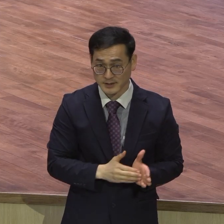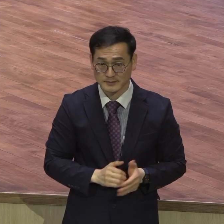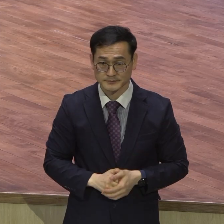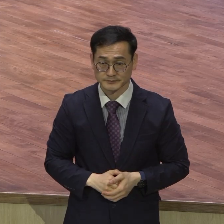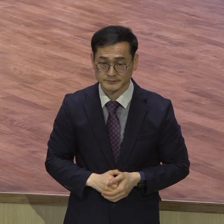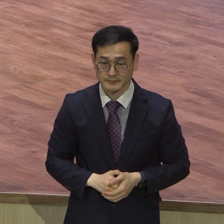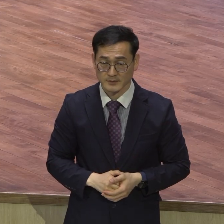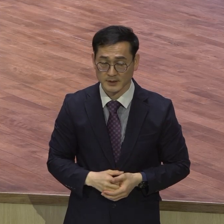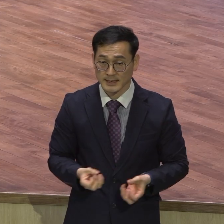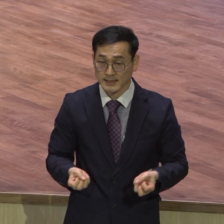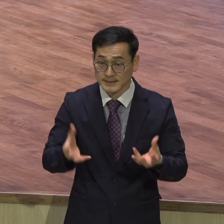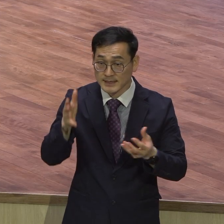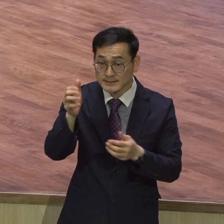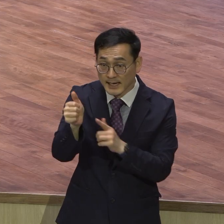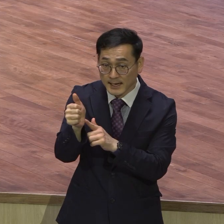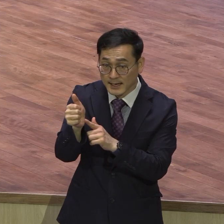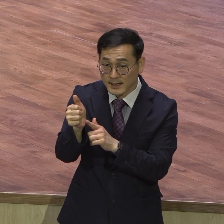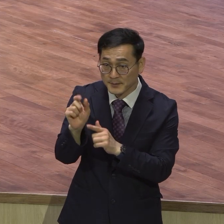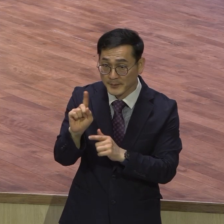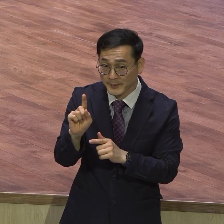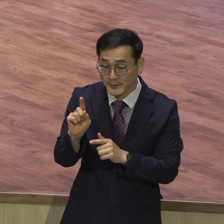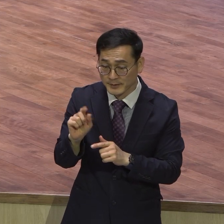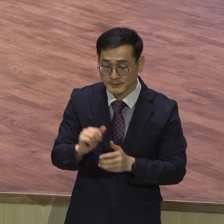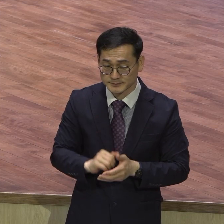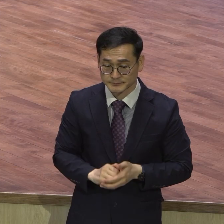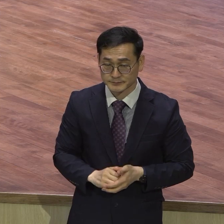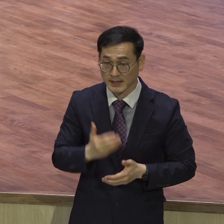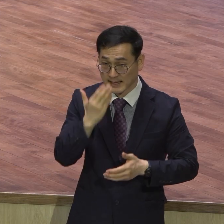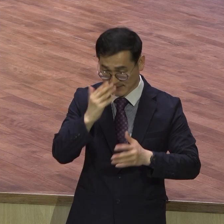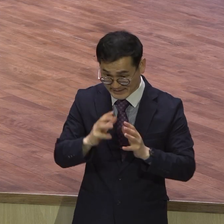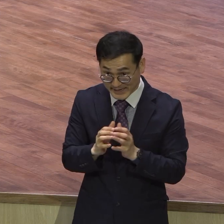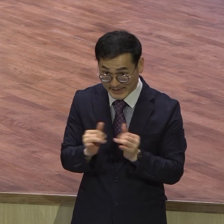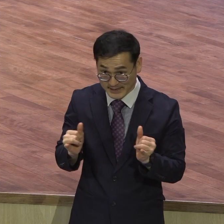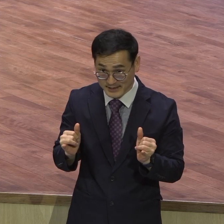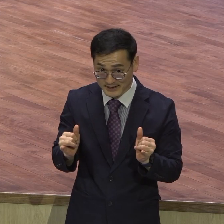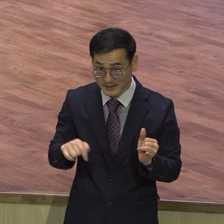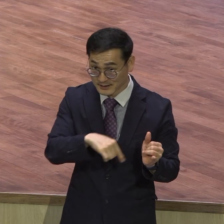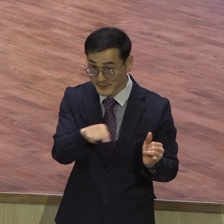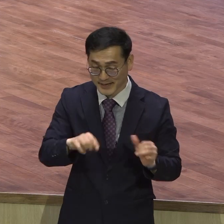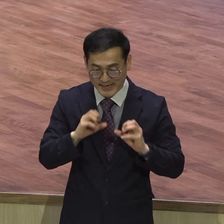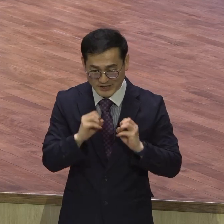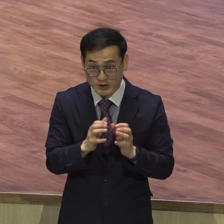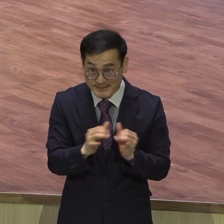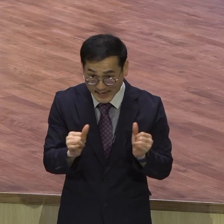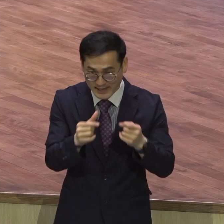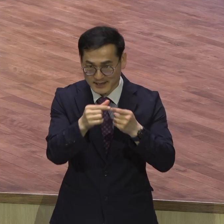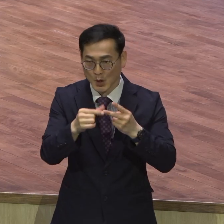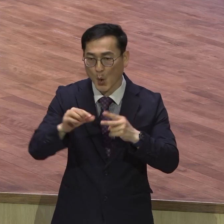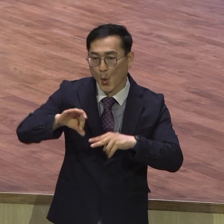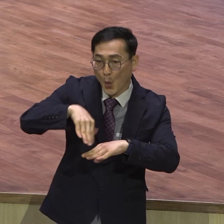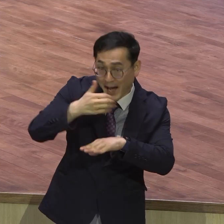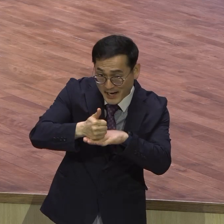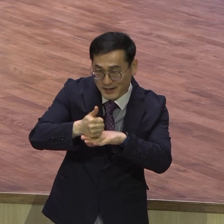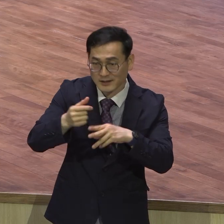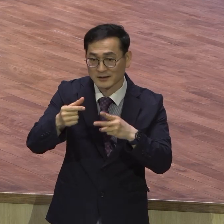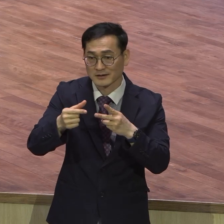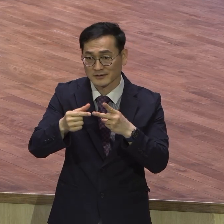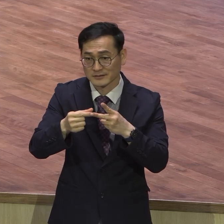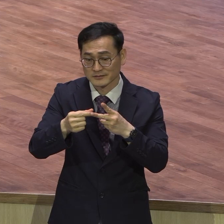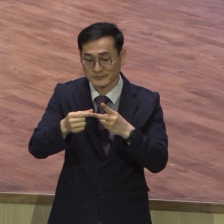제사장은 이스라엘에서 선지자 그리고 왕 더불어서